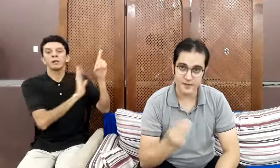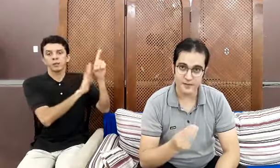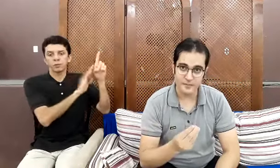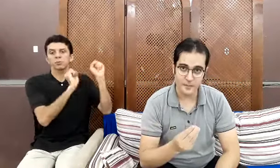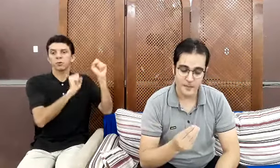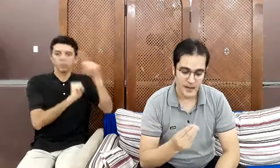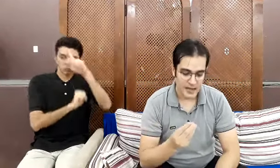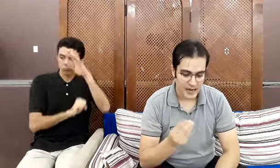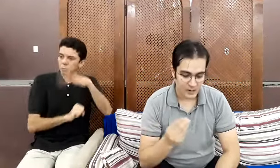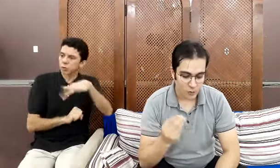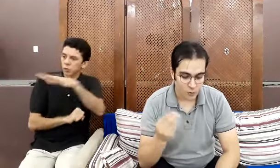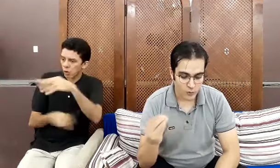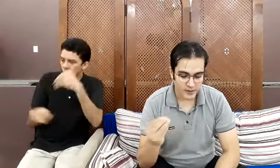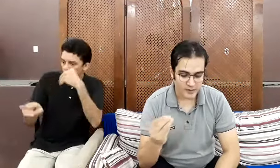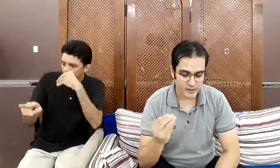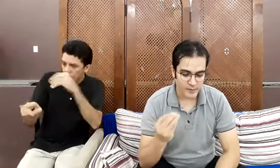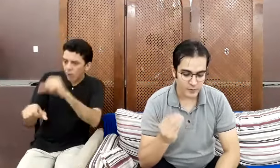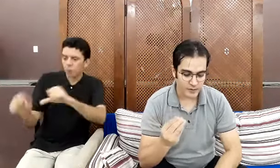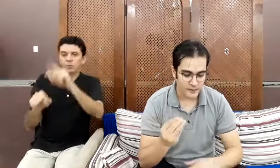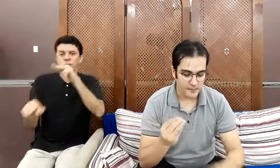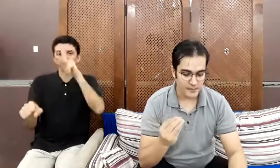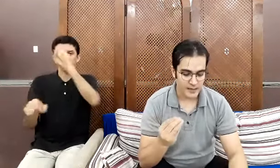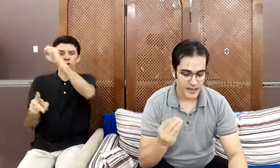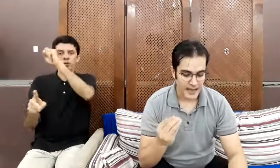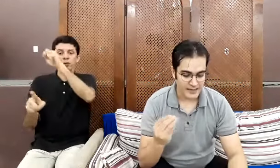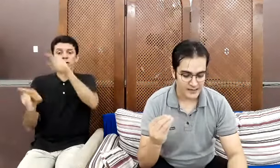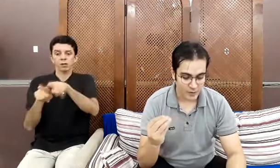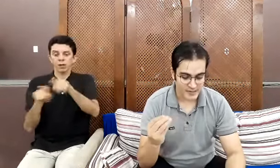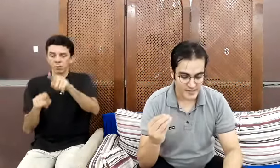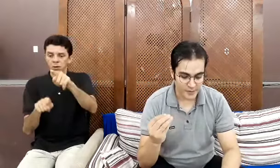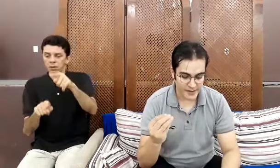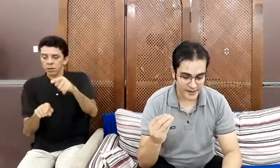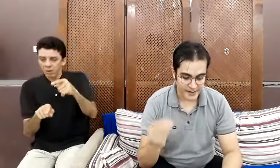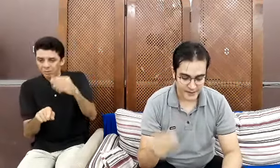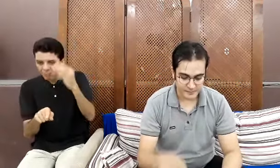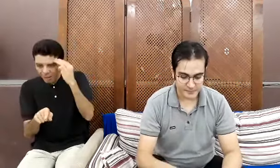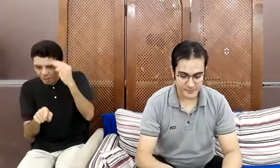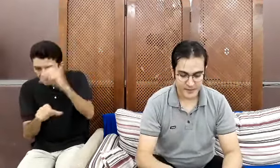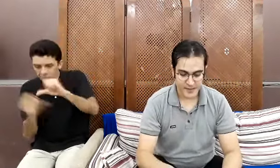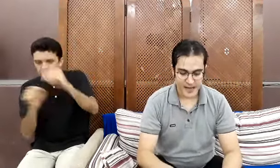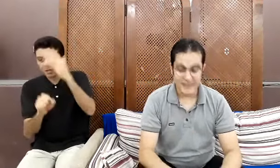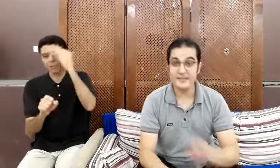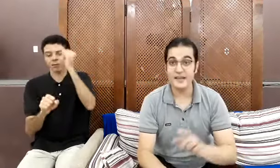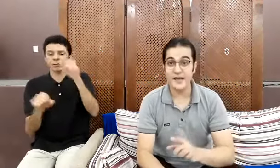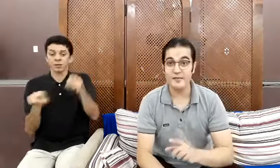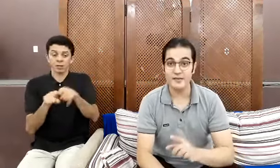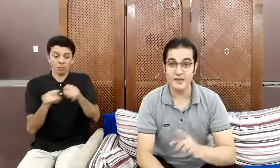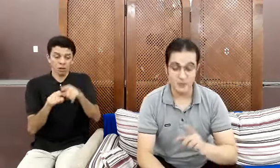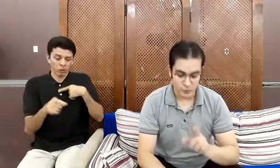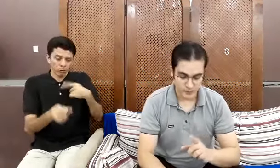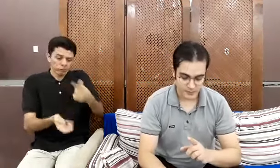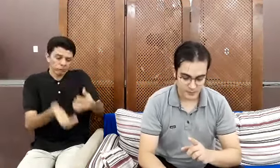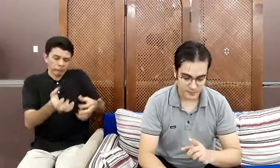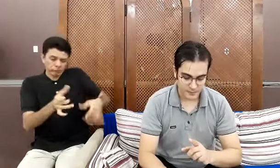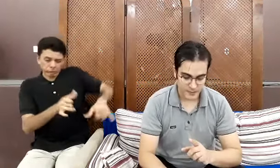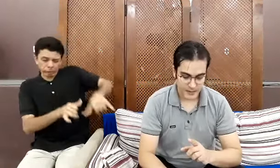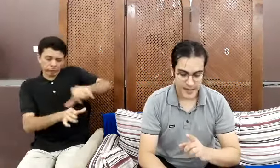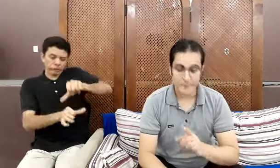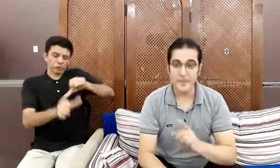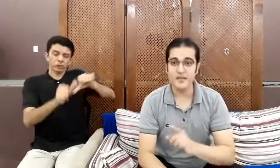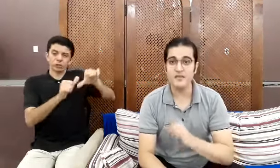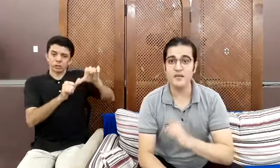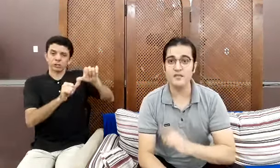forte, a loucura em sabedoria, a tribulação em alegria, as trevas em luz,